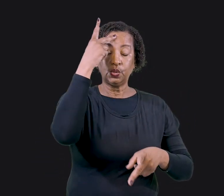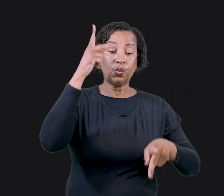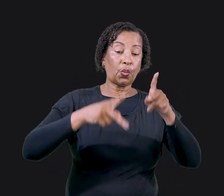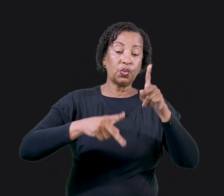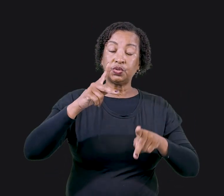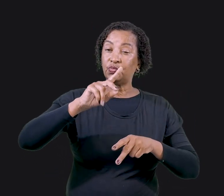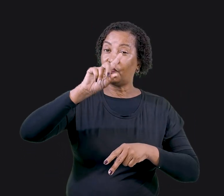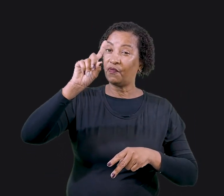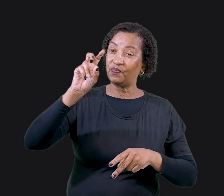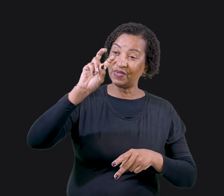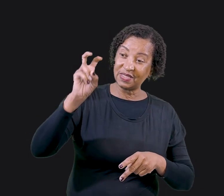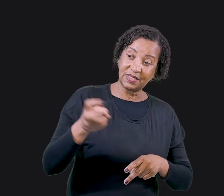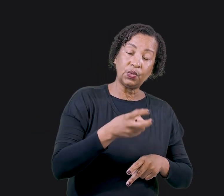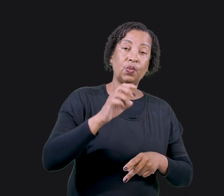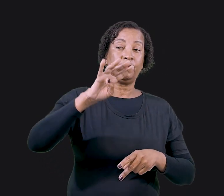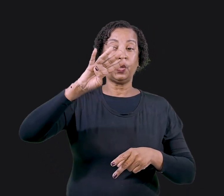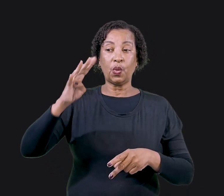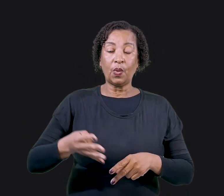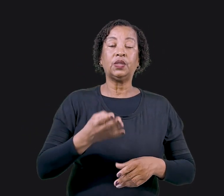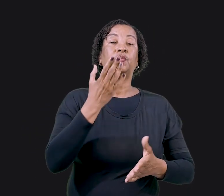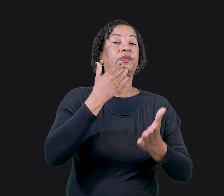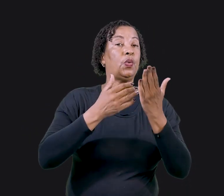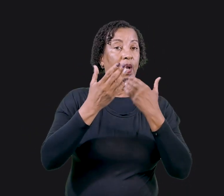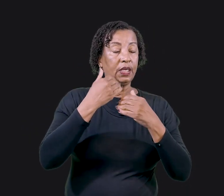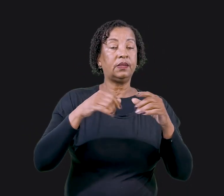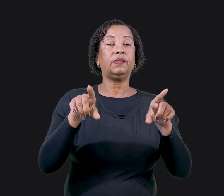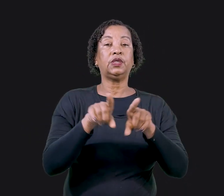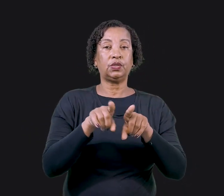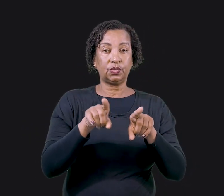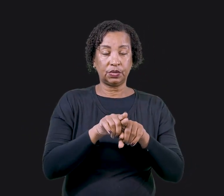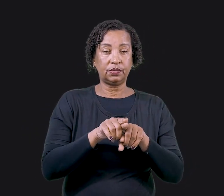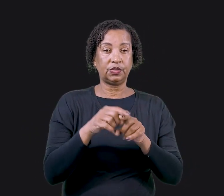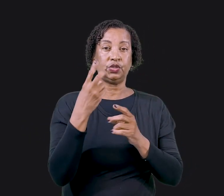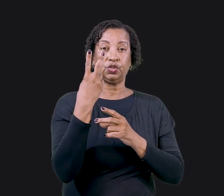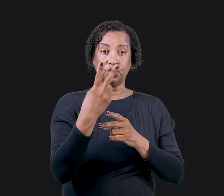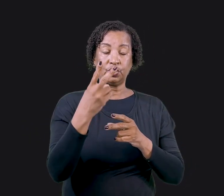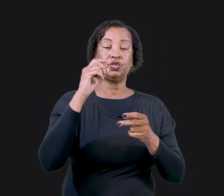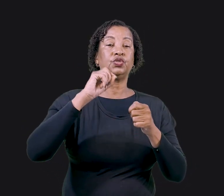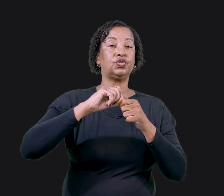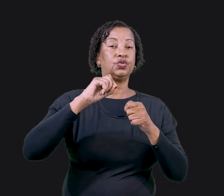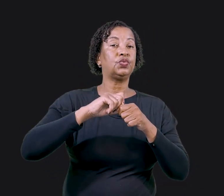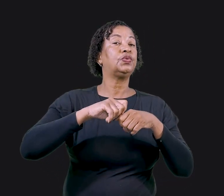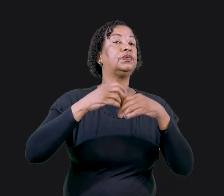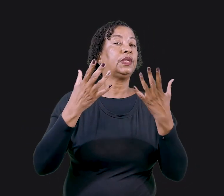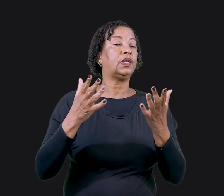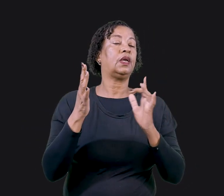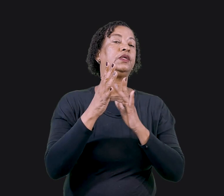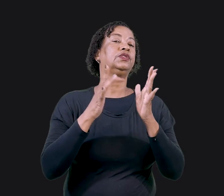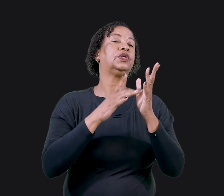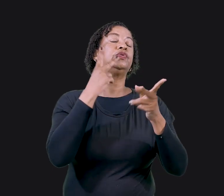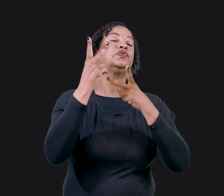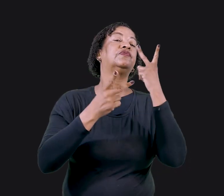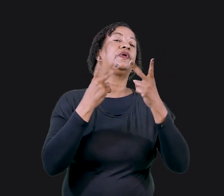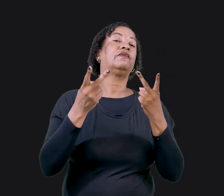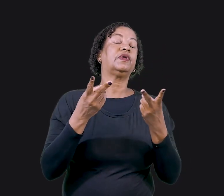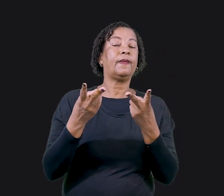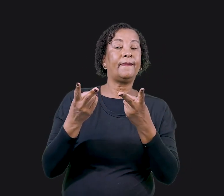alimentou 2 multidões de 5.000 e depois de 4.000 homens. Creio que, com esses 2 milagres, Jesus estava